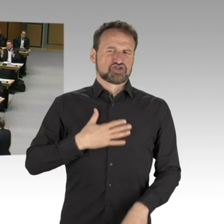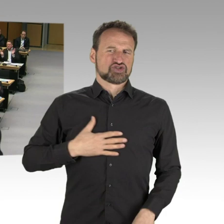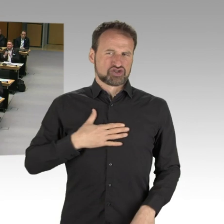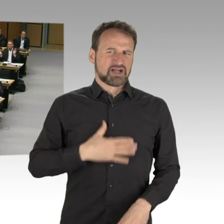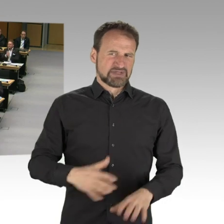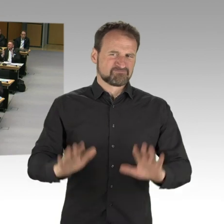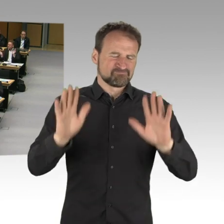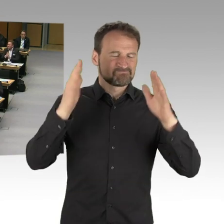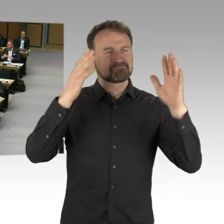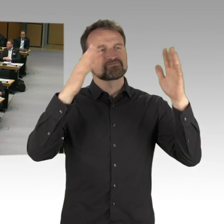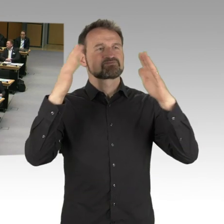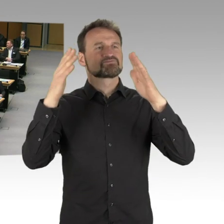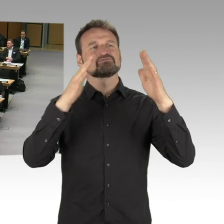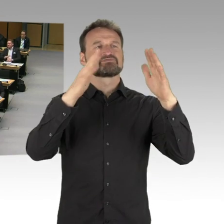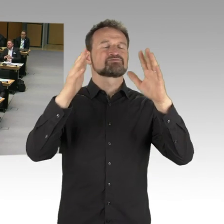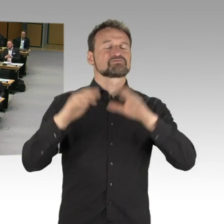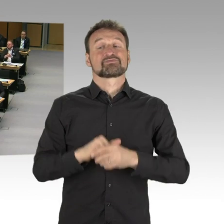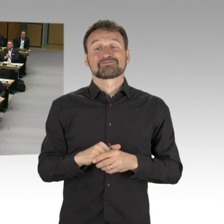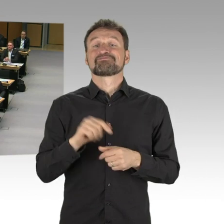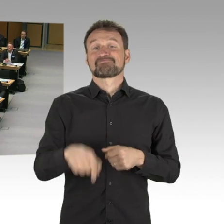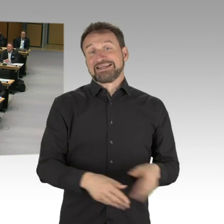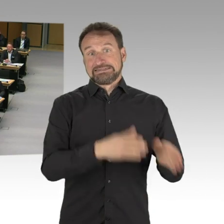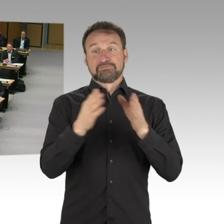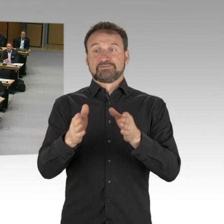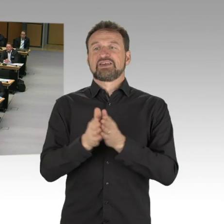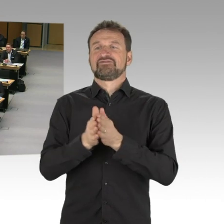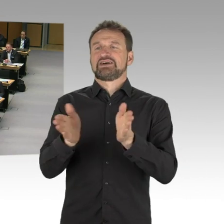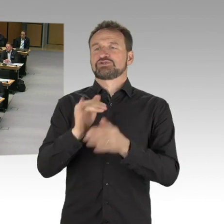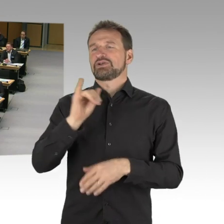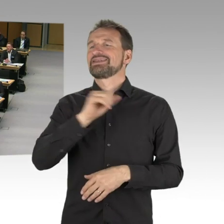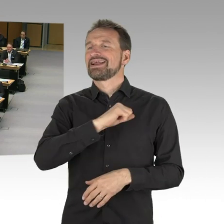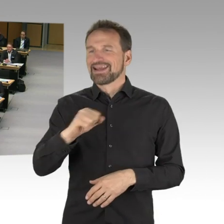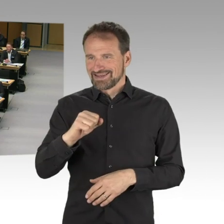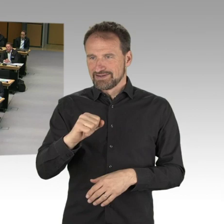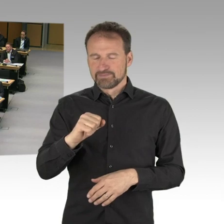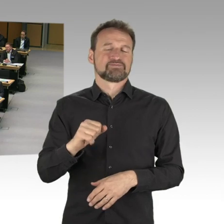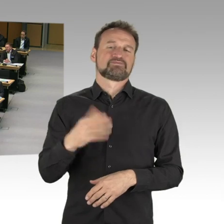Für die Fraktion Die Linke hat jetzt Frau Kollegin Helm das Wort. Bitte schön.